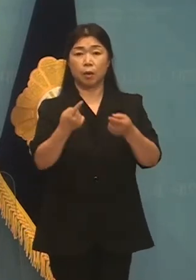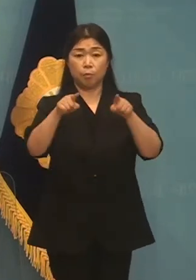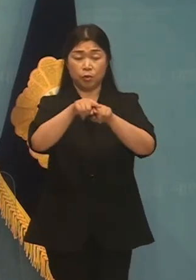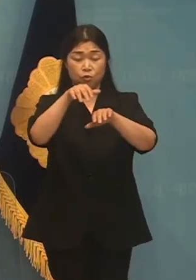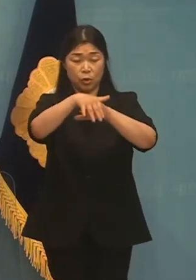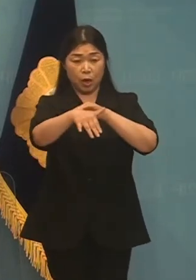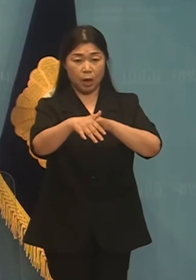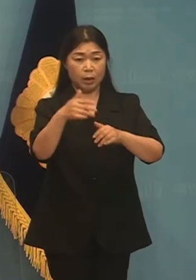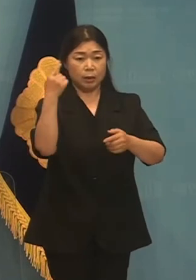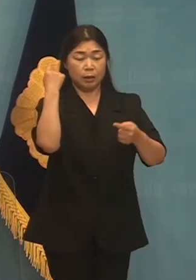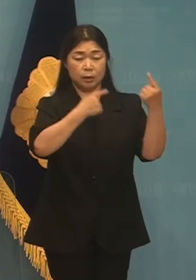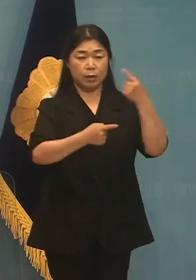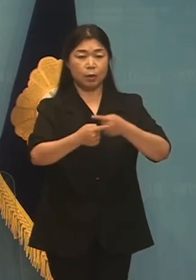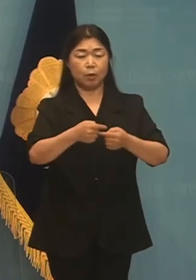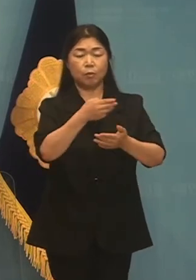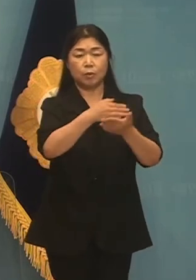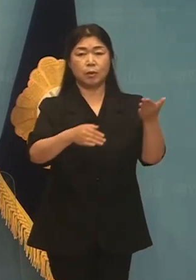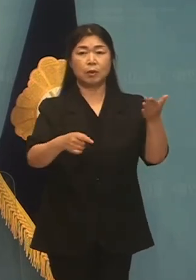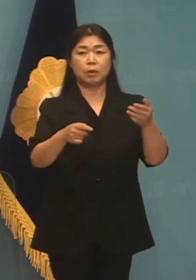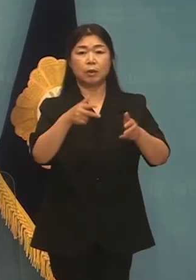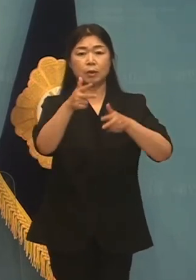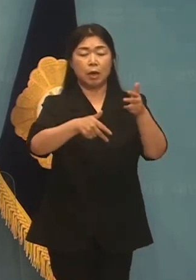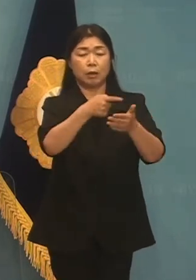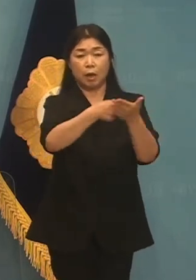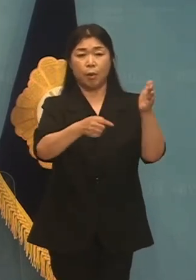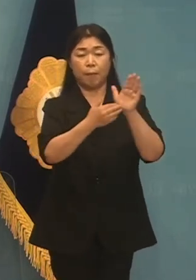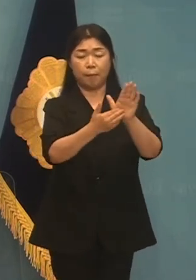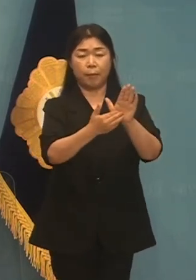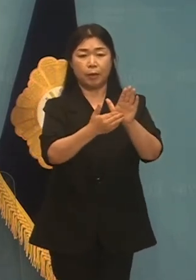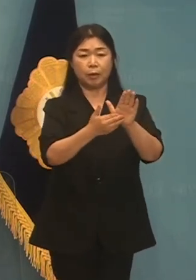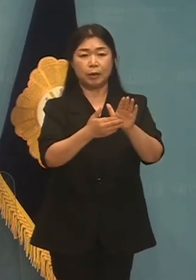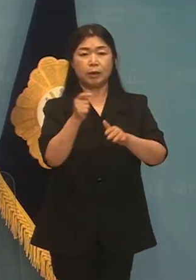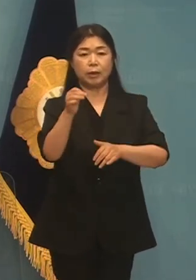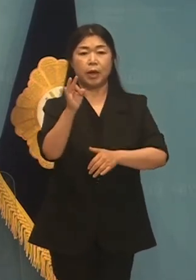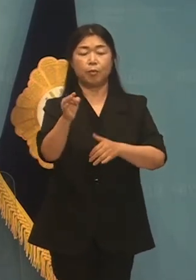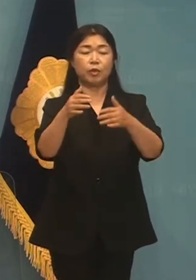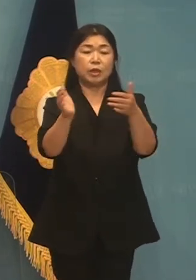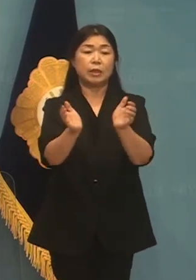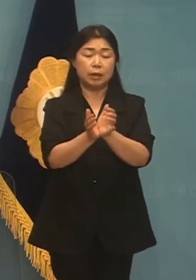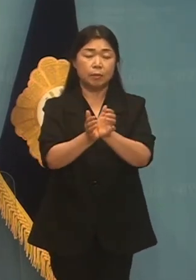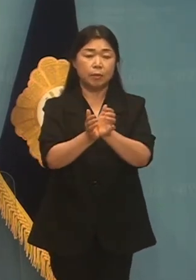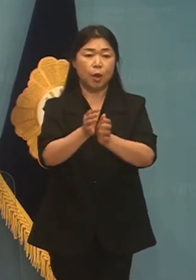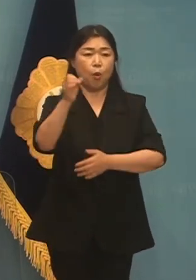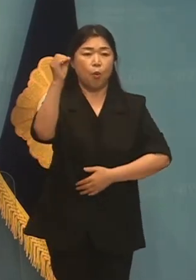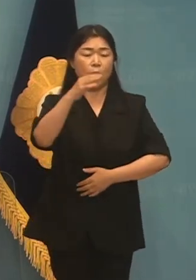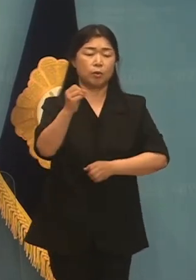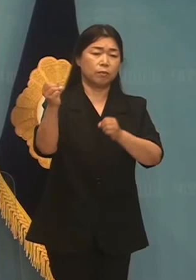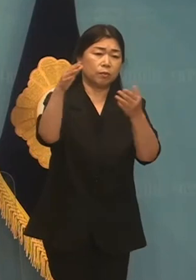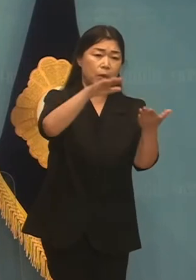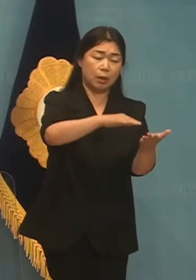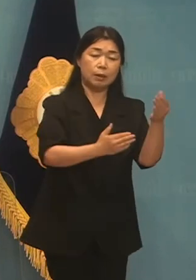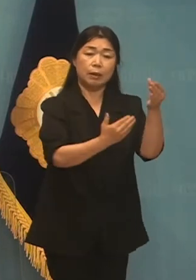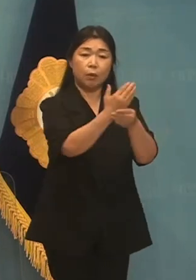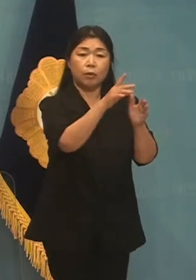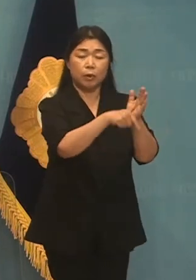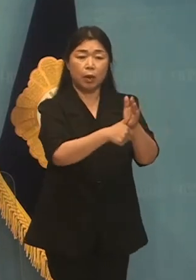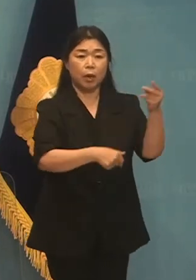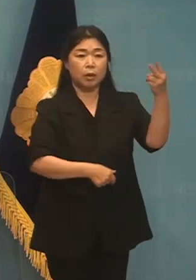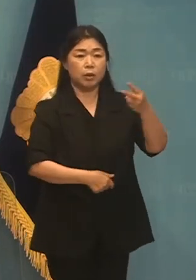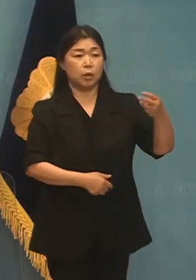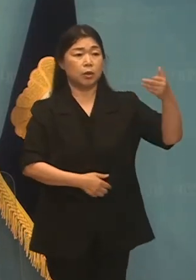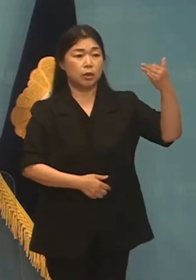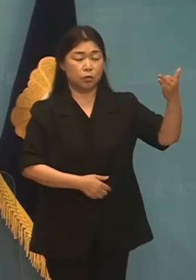더불어민주당 산재예방TF는 광주 학동 붕괴 사고를 지난 2019년 잠원동